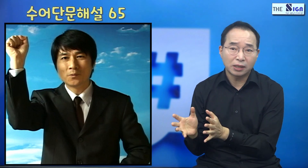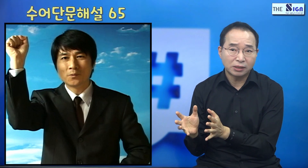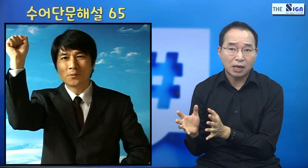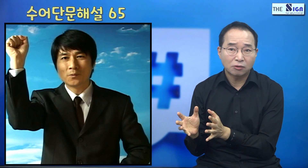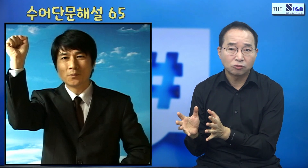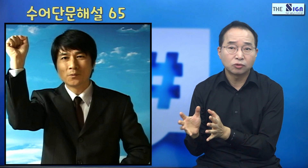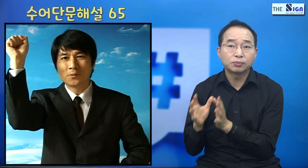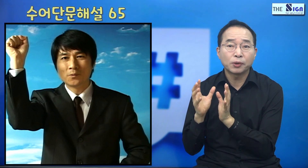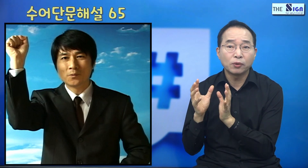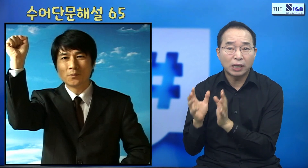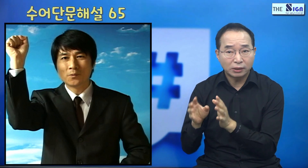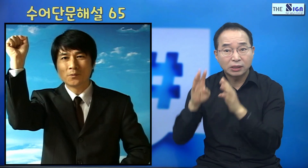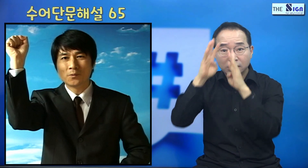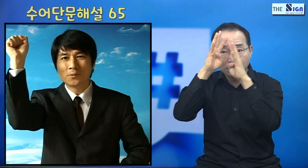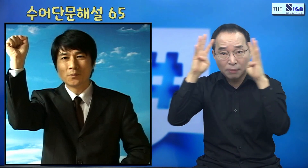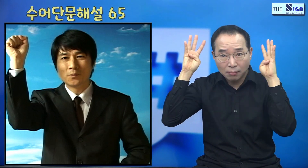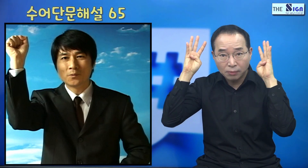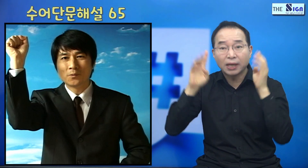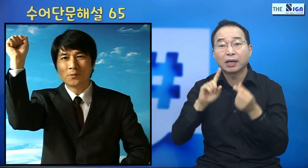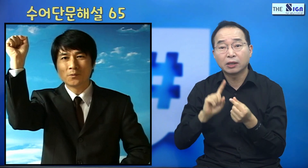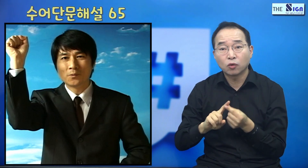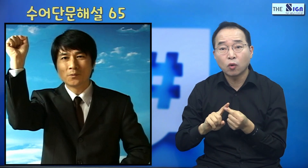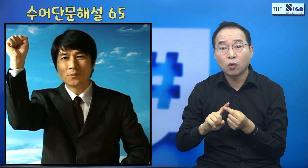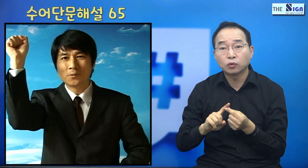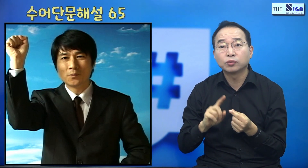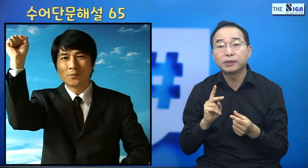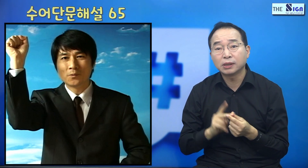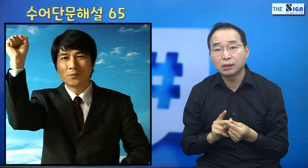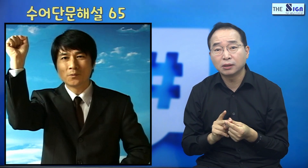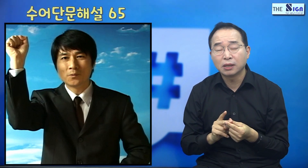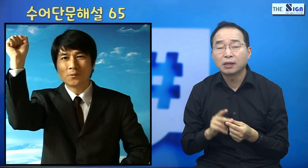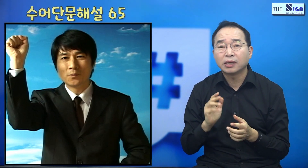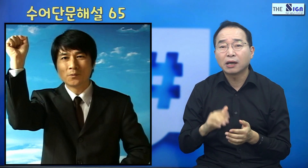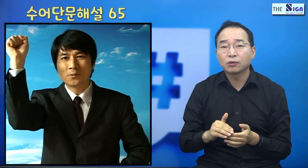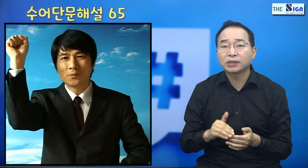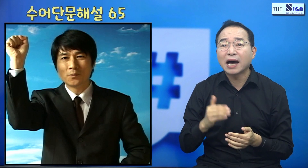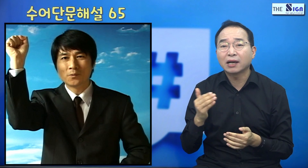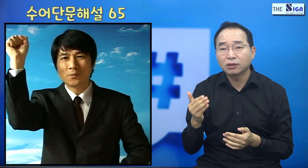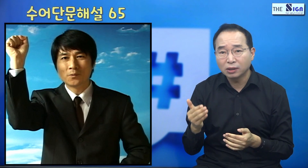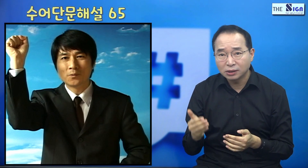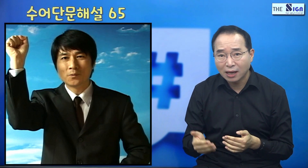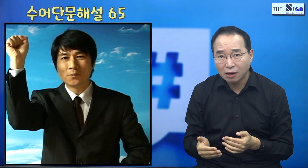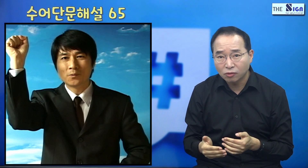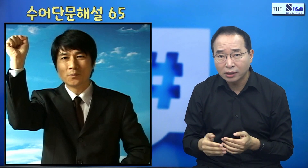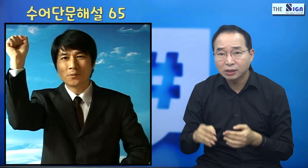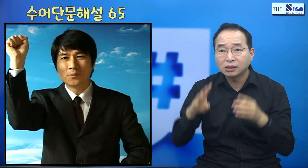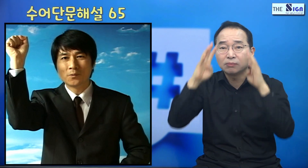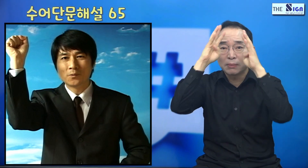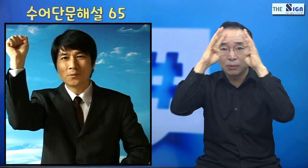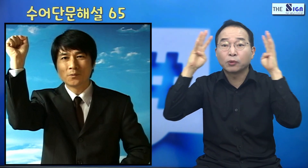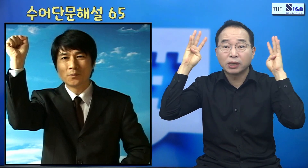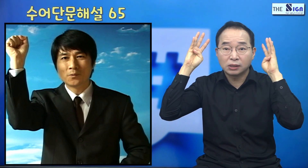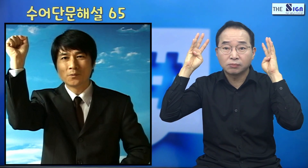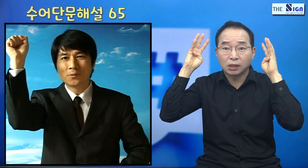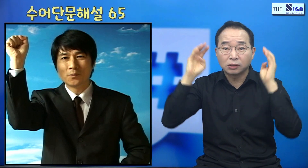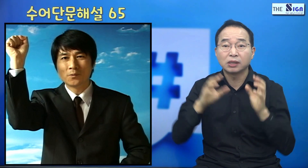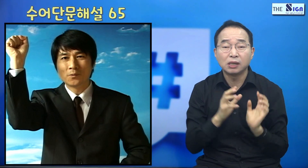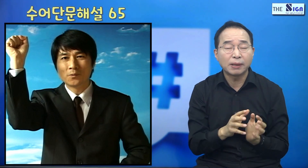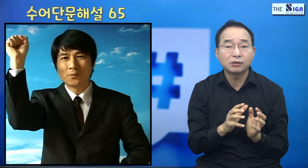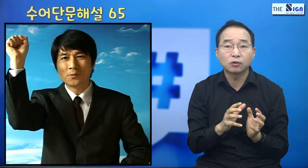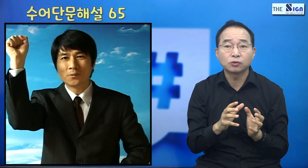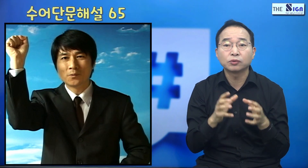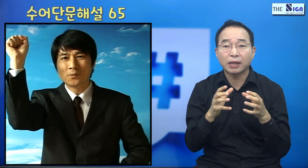4년제 대학이다고 표현할 때 쓰는 방법이 하나 있고, 두 번째는 대학교 4학년이다라고 할 때 쓰는 방법이 이렇게 있습니다.